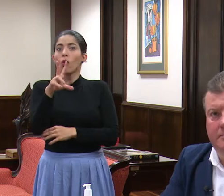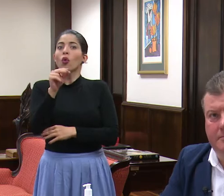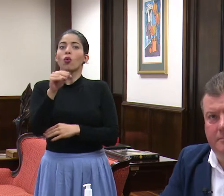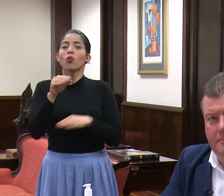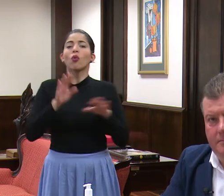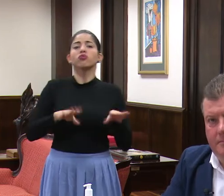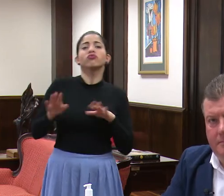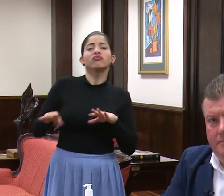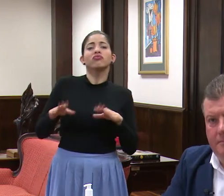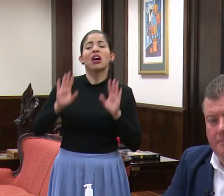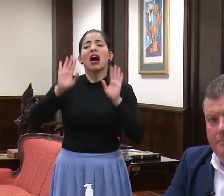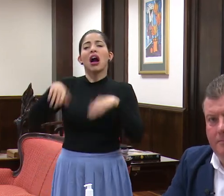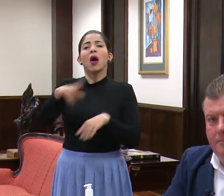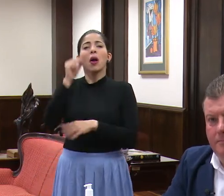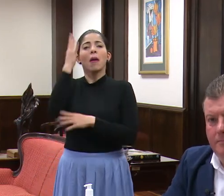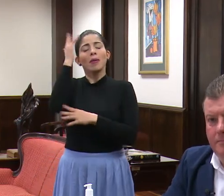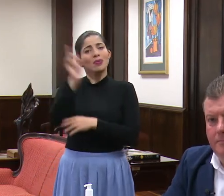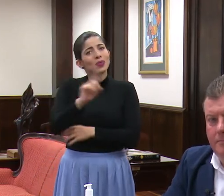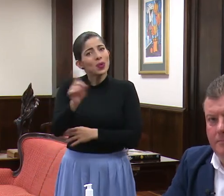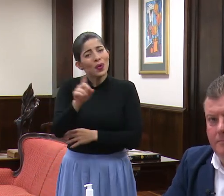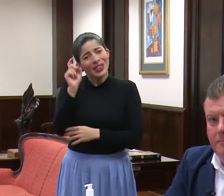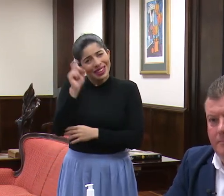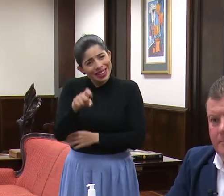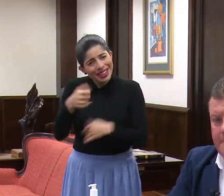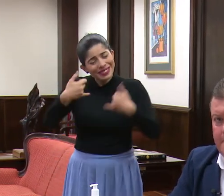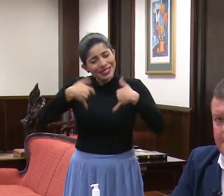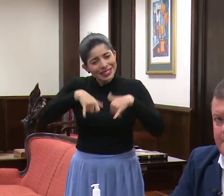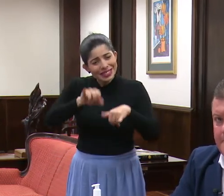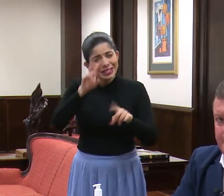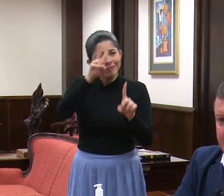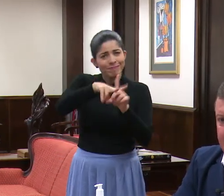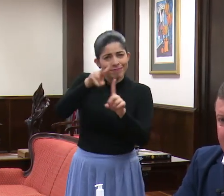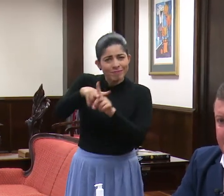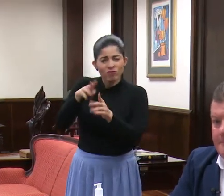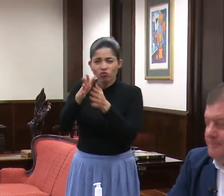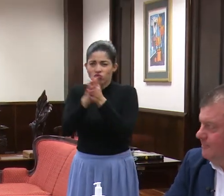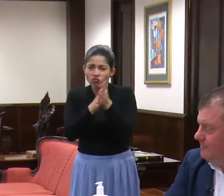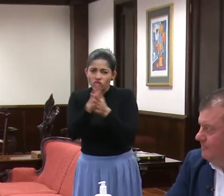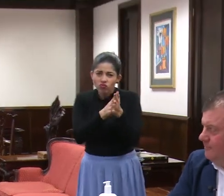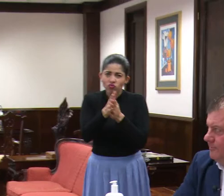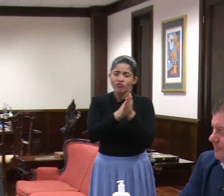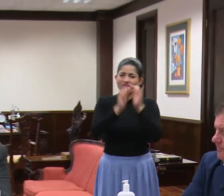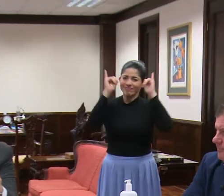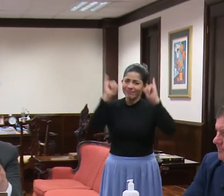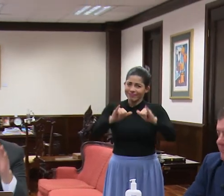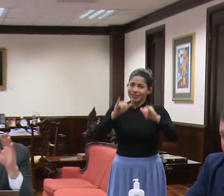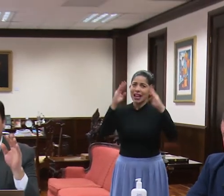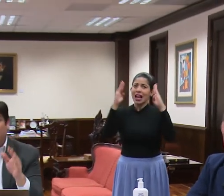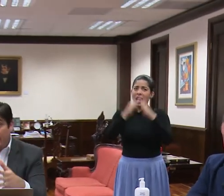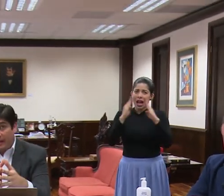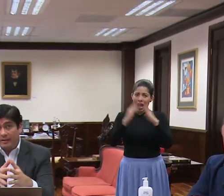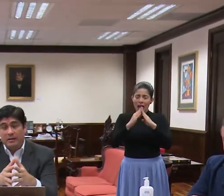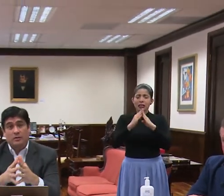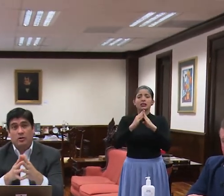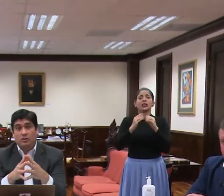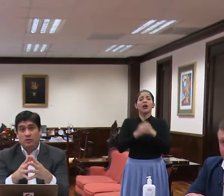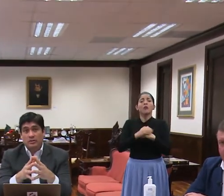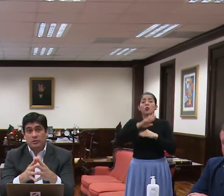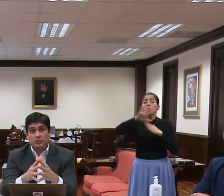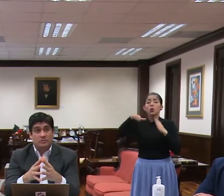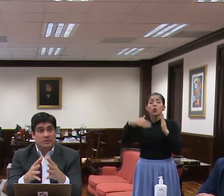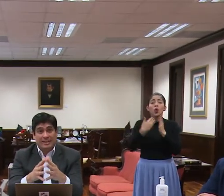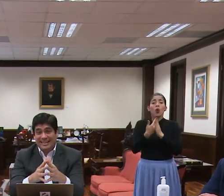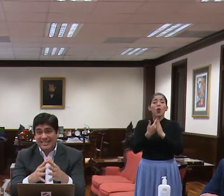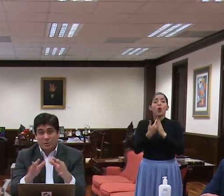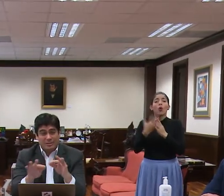bajar la guardia. Tenemos que seguir con las medidas, tanto con lavado de manos, quedarse en casa, limitar todo